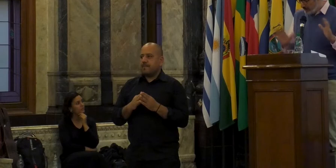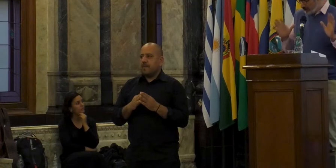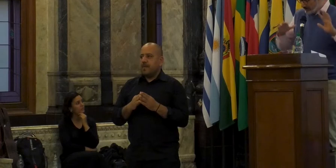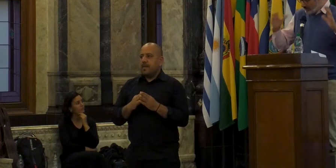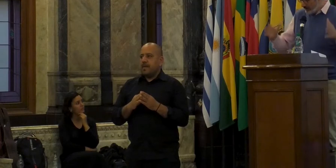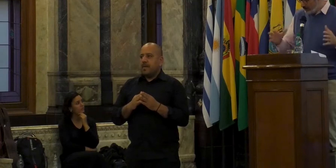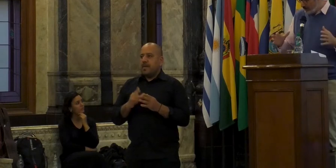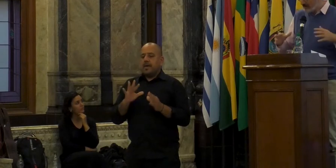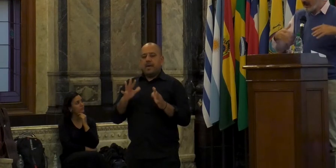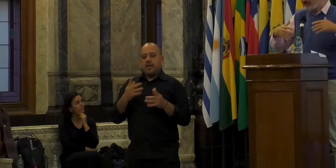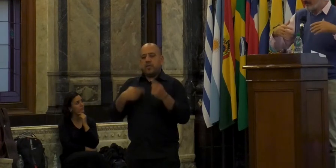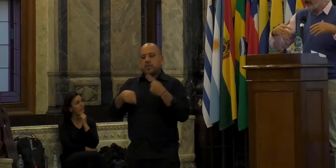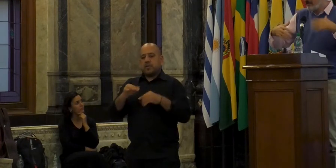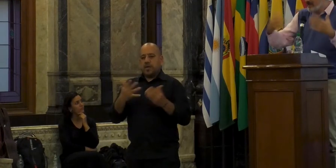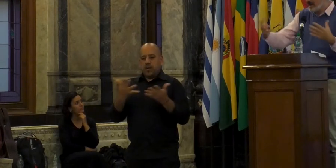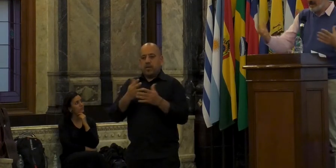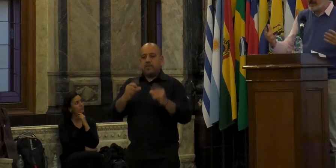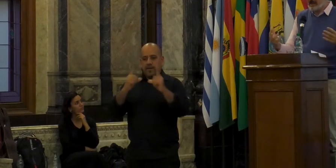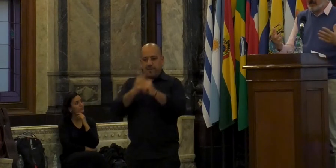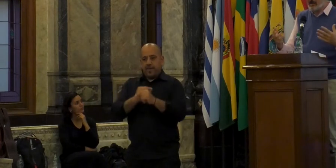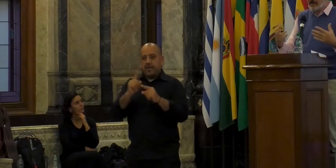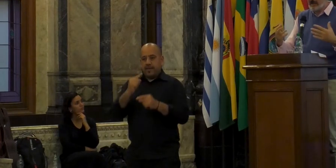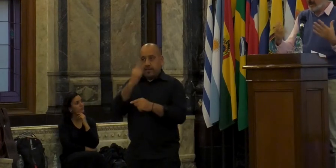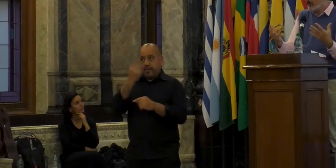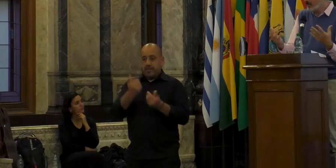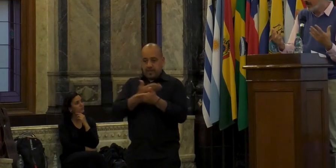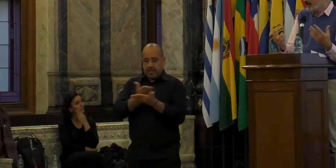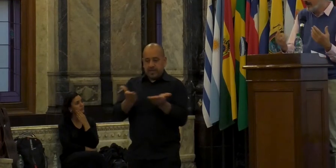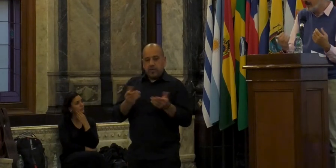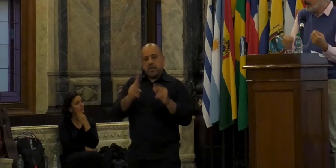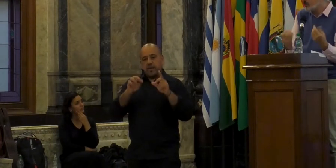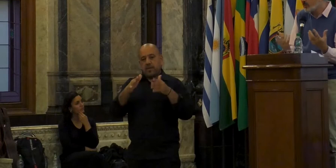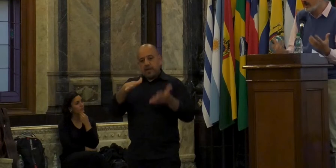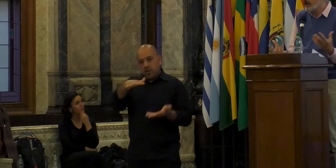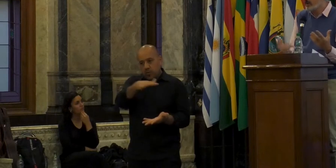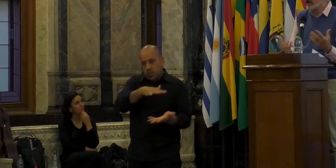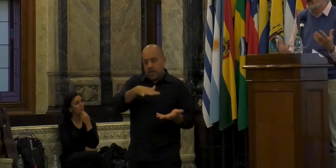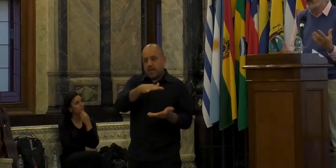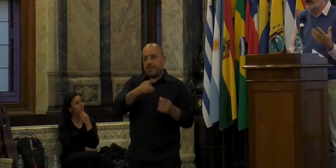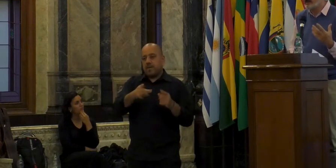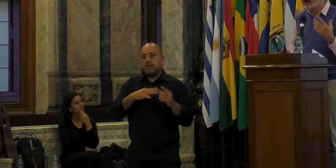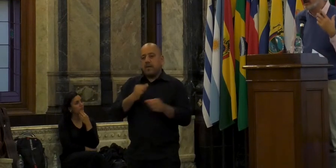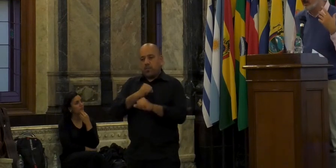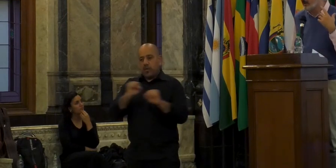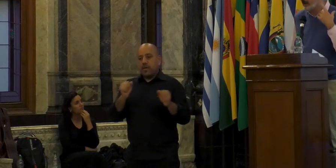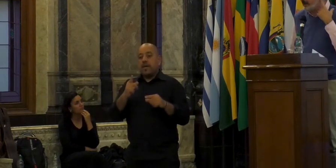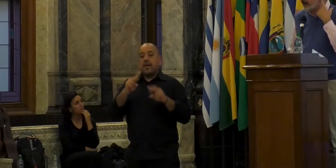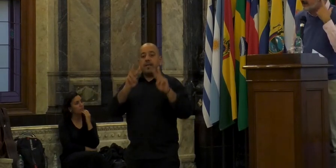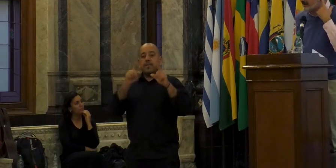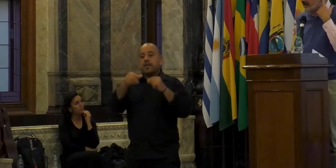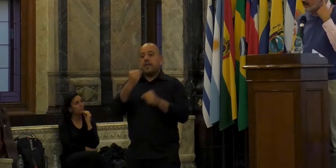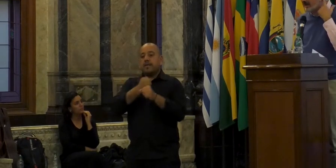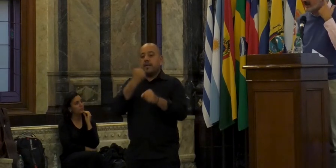Y en fin, por terminar un poco esta primera presentación del campo y de lo suculento que puede resultar, está el trabajo